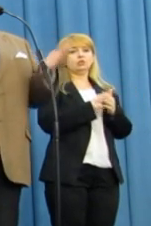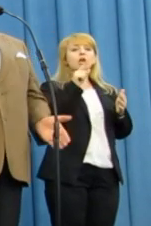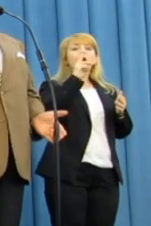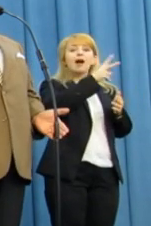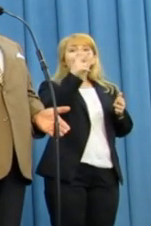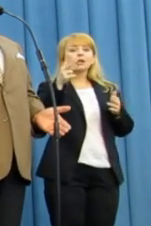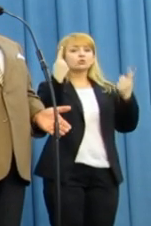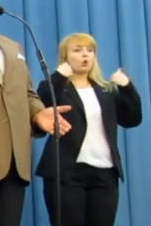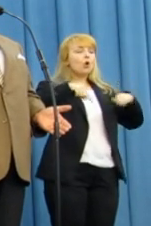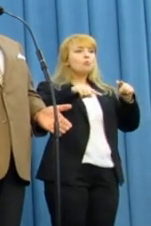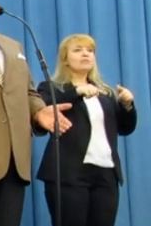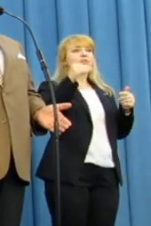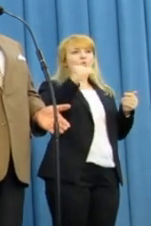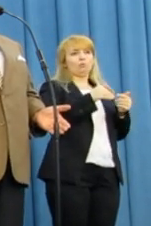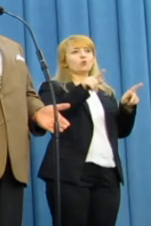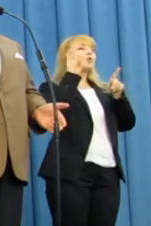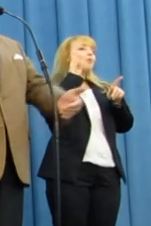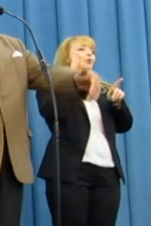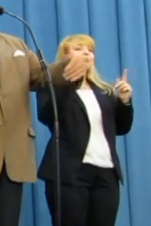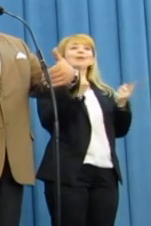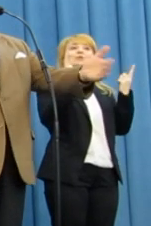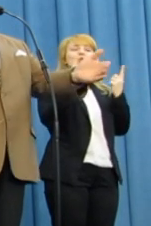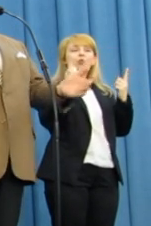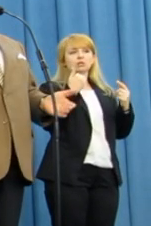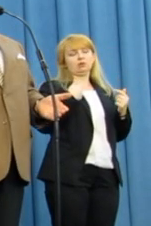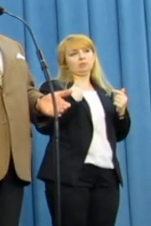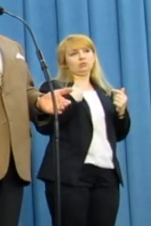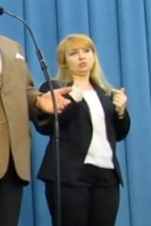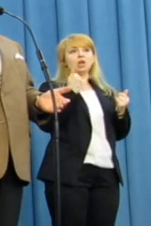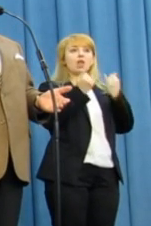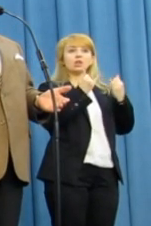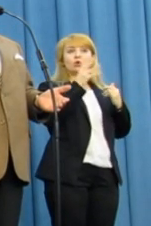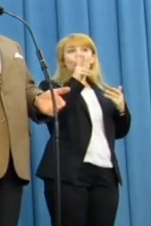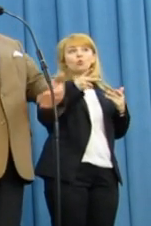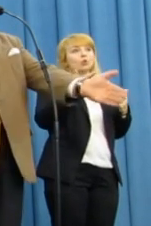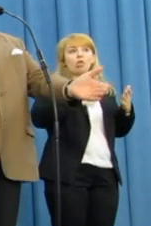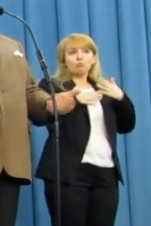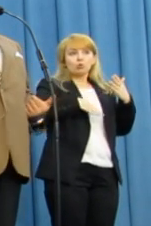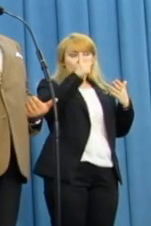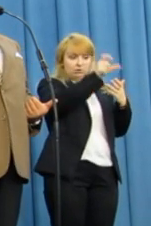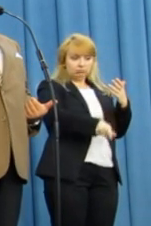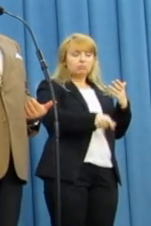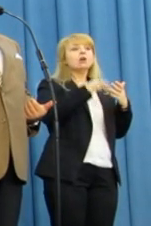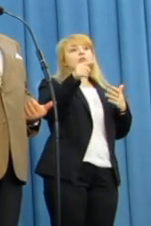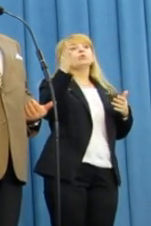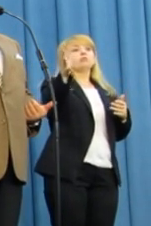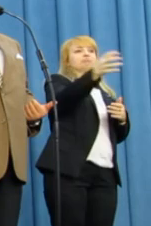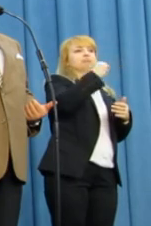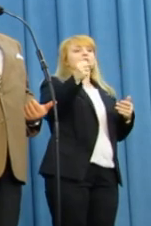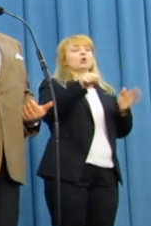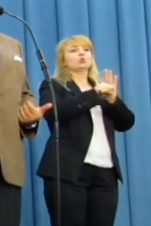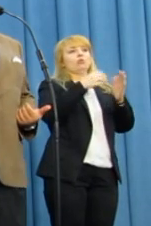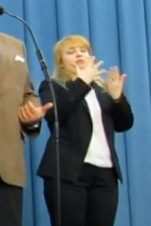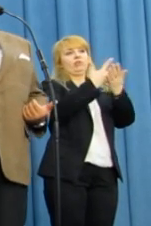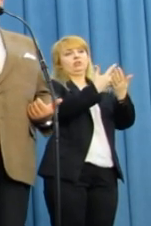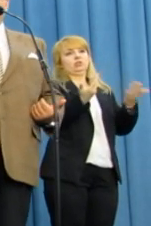spotkać każdego obywatela, który się nie podoba temu czy innemu z kręgów władzy albo z kręgów prokuratury. Też